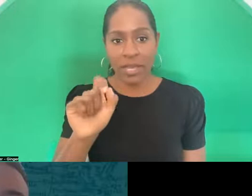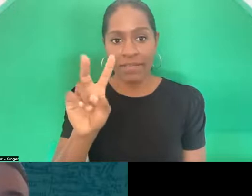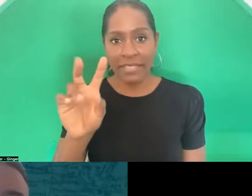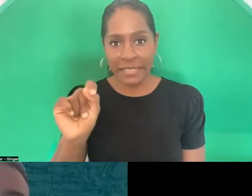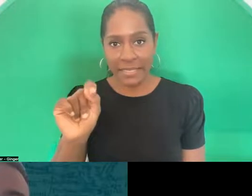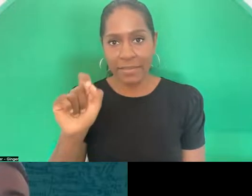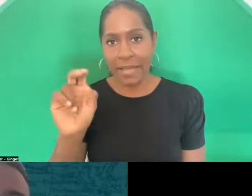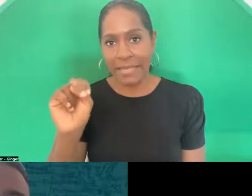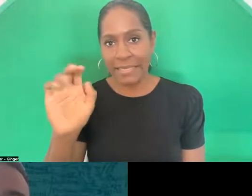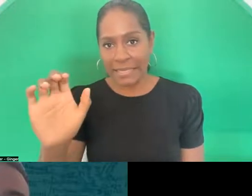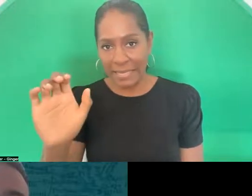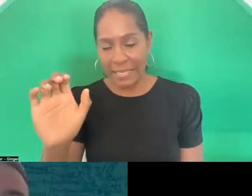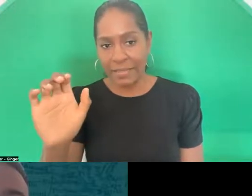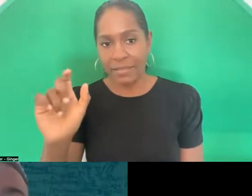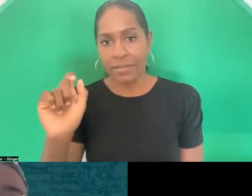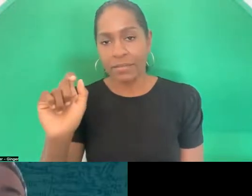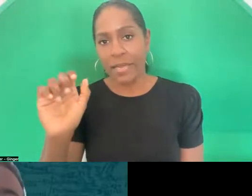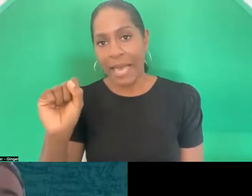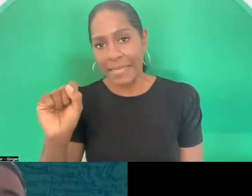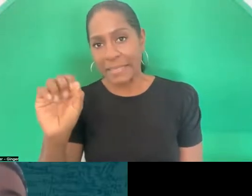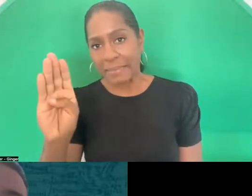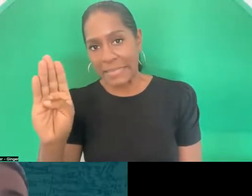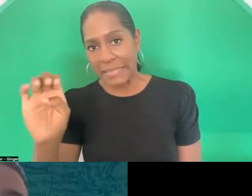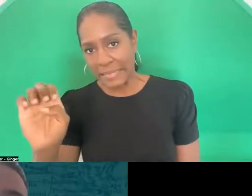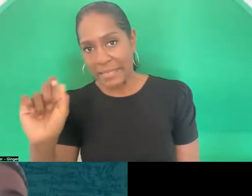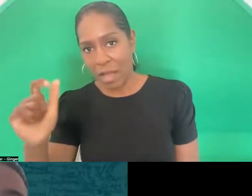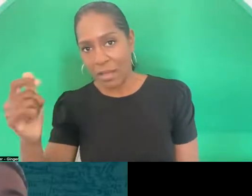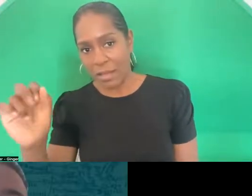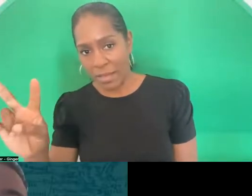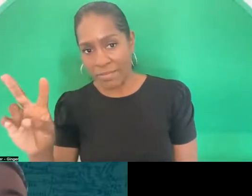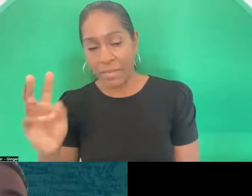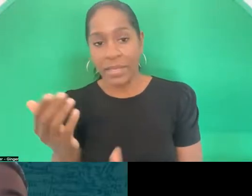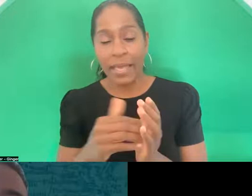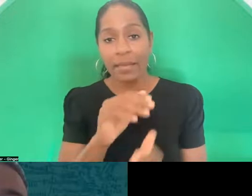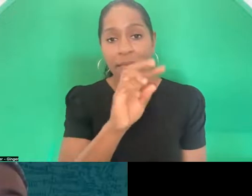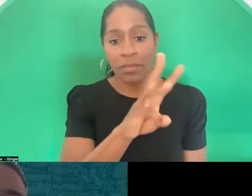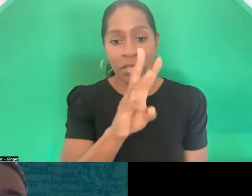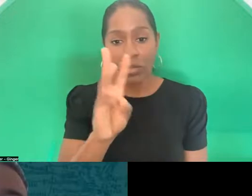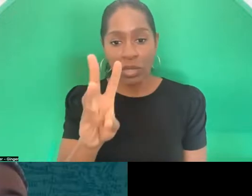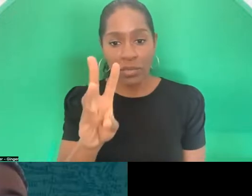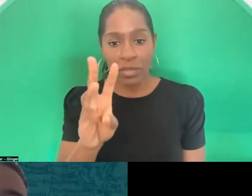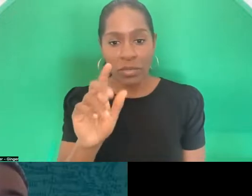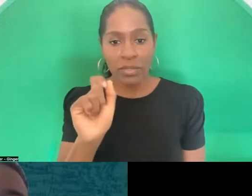www.bt punto ncssbe.gov www